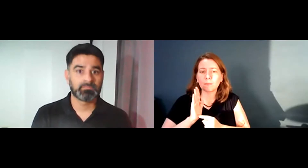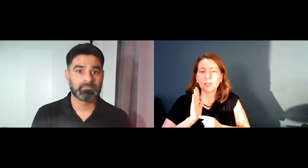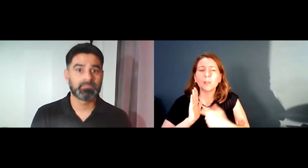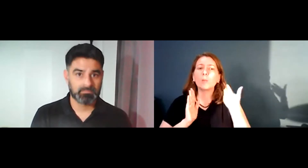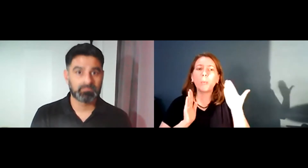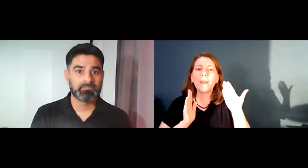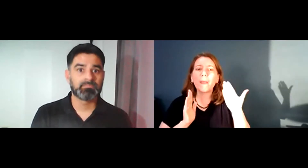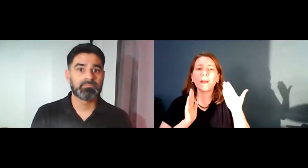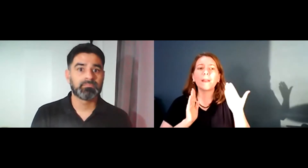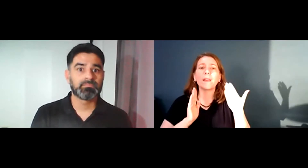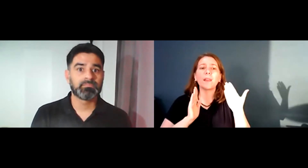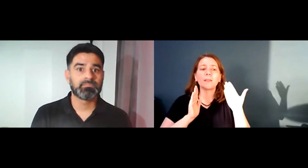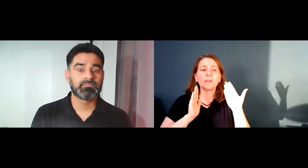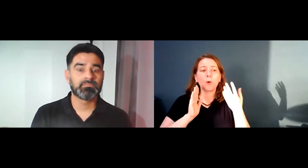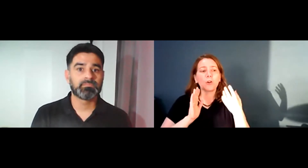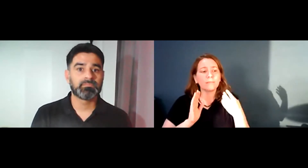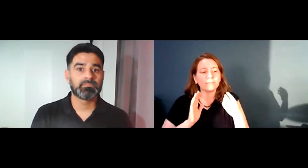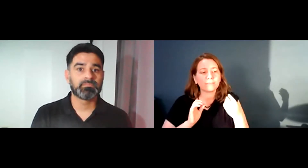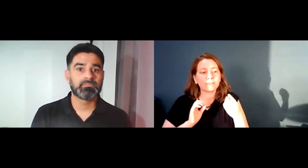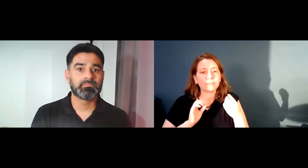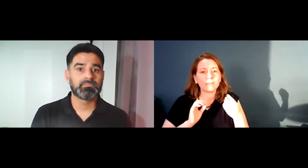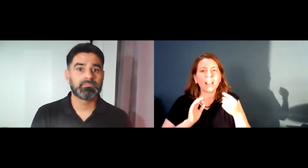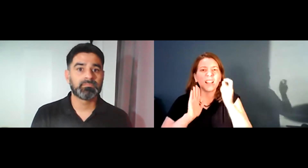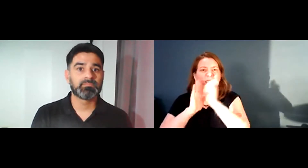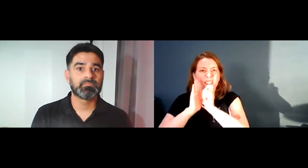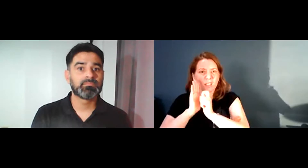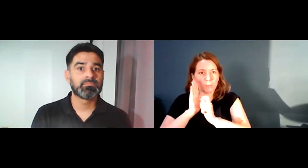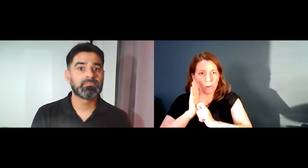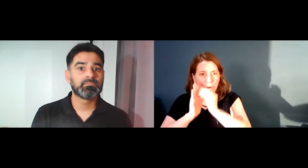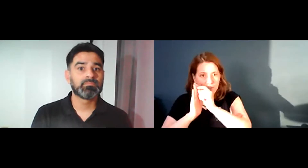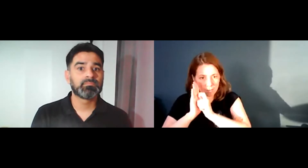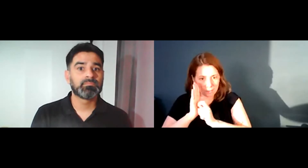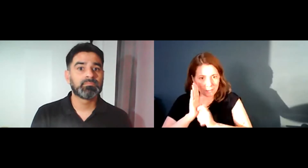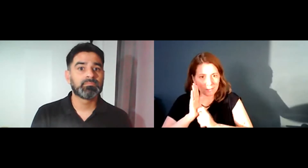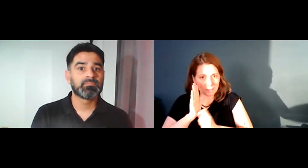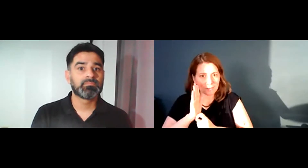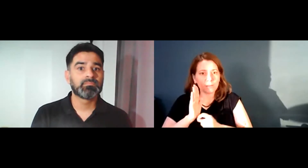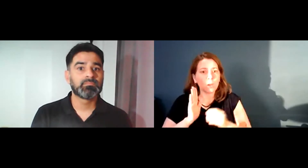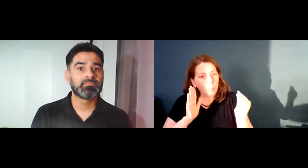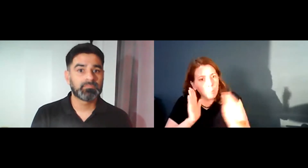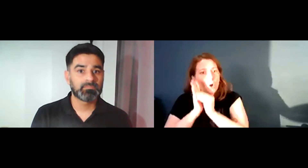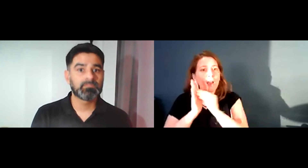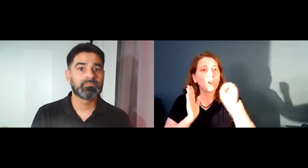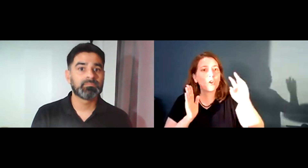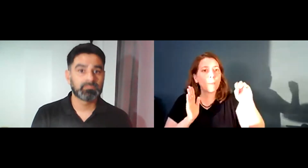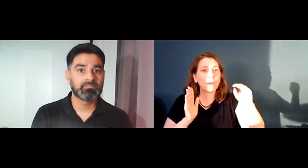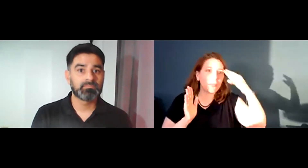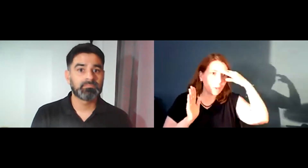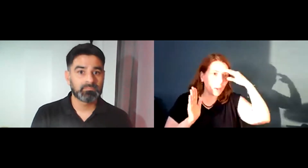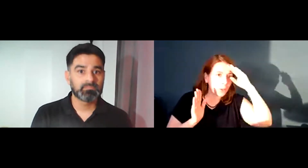que todos o la mayoría tenemos, que nosotros queremos seguir con ustedes. Claro. Entonces, si en la inscripción